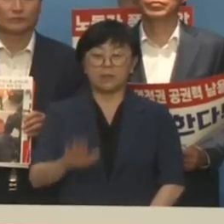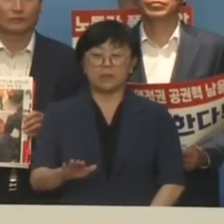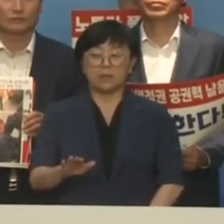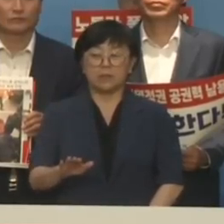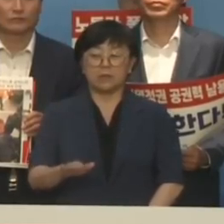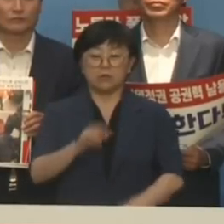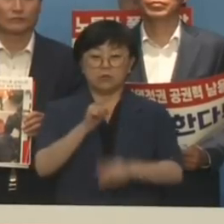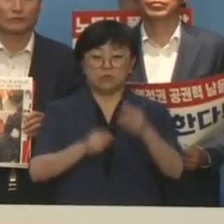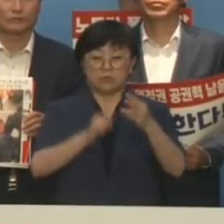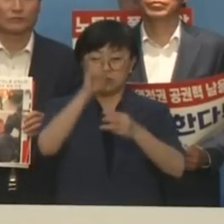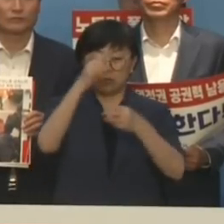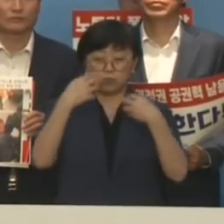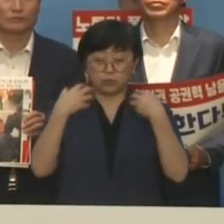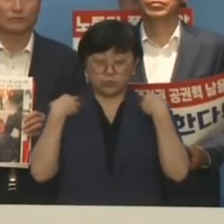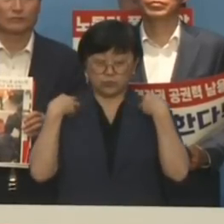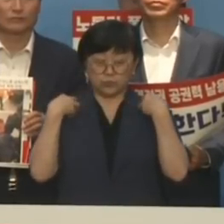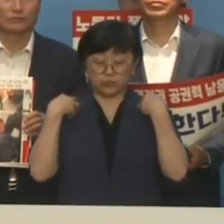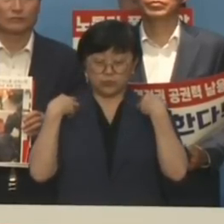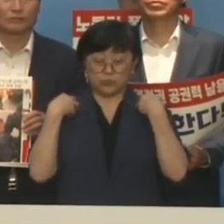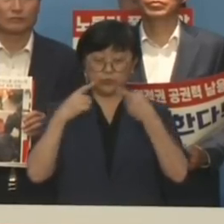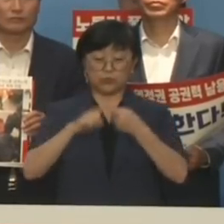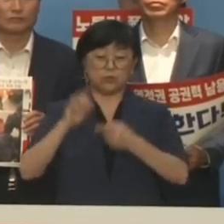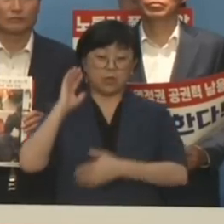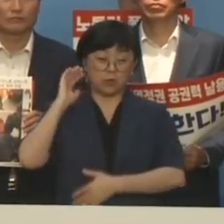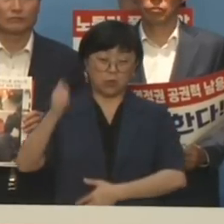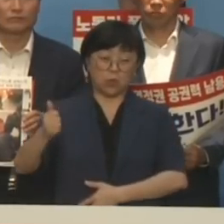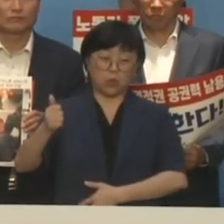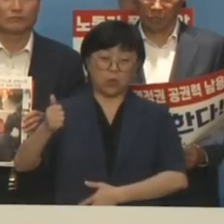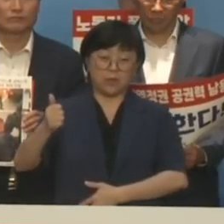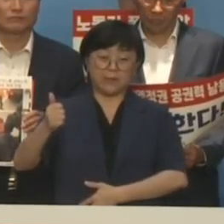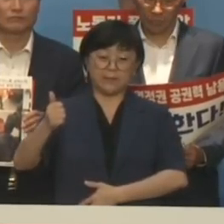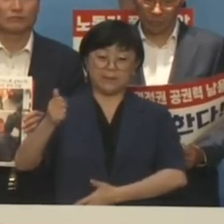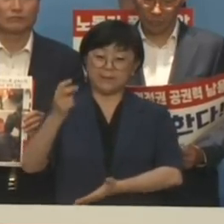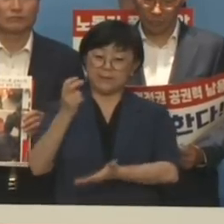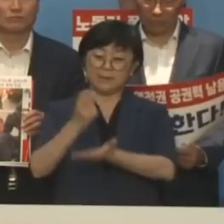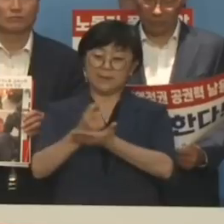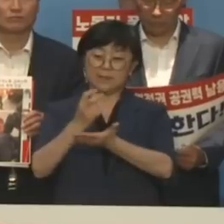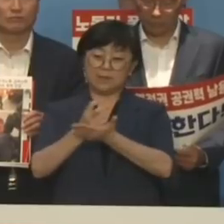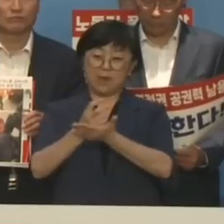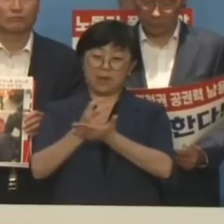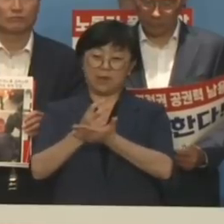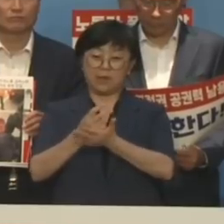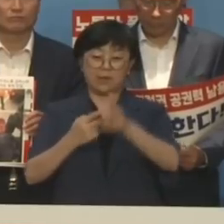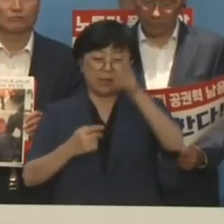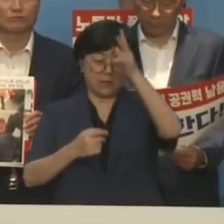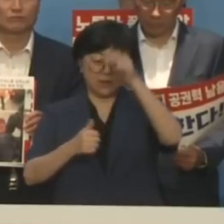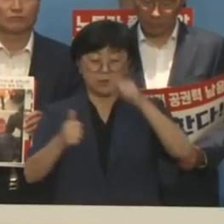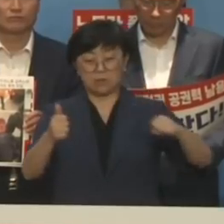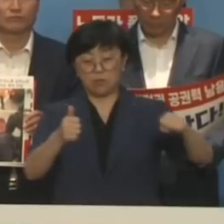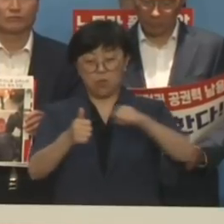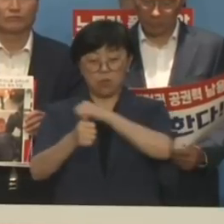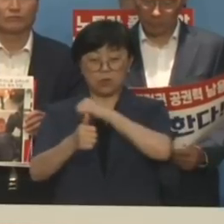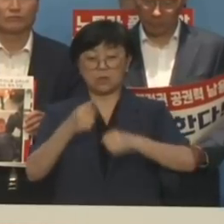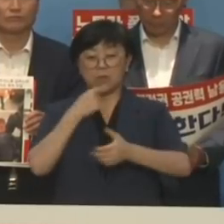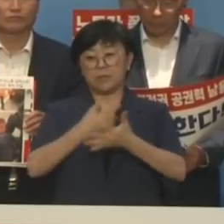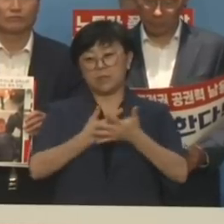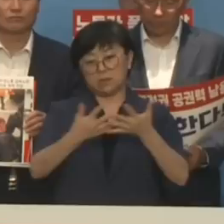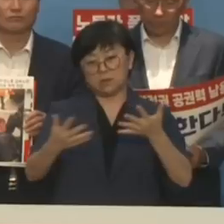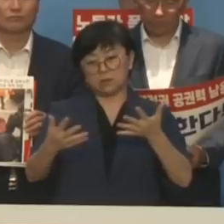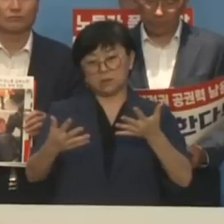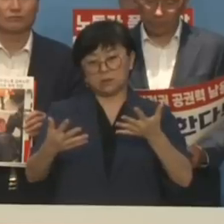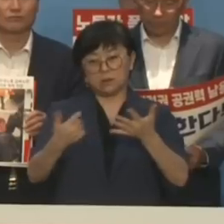불구하고 윤석열 정권은 윤석열 대통령의 지침 하에 경찰이 폭력적으로 피를